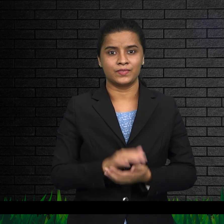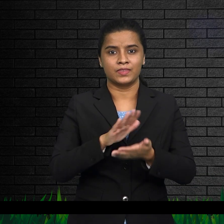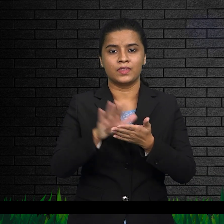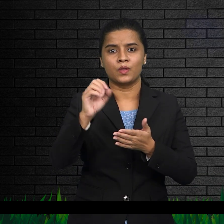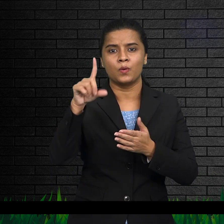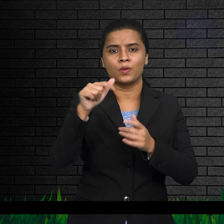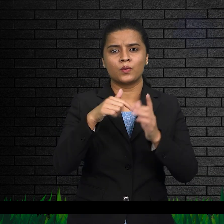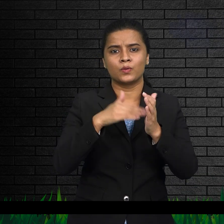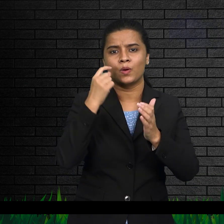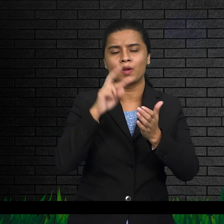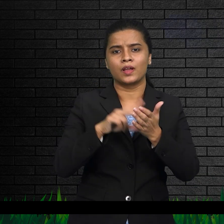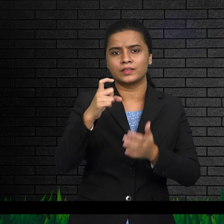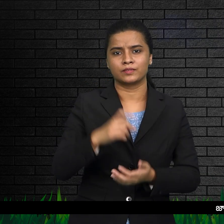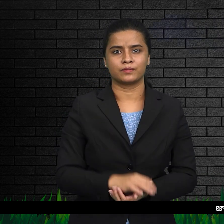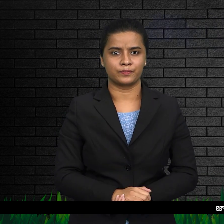పోషణ,